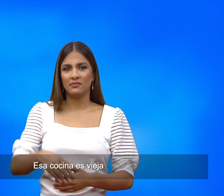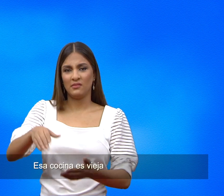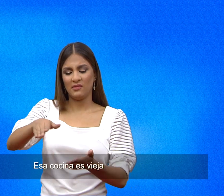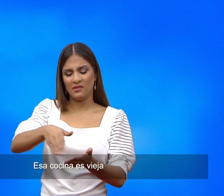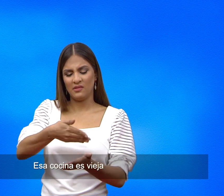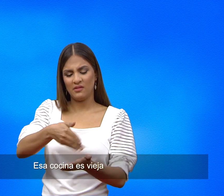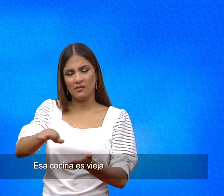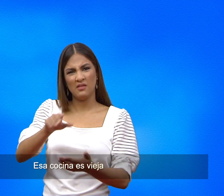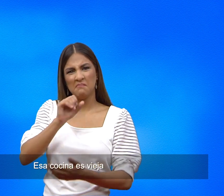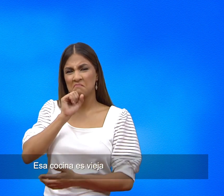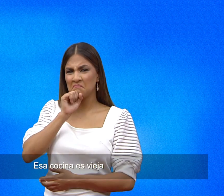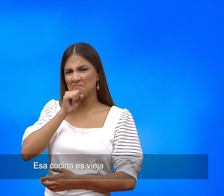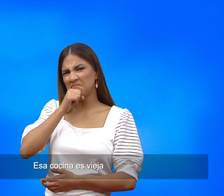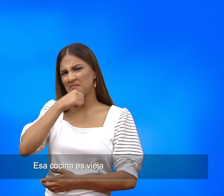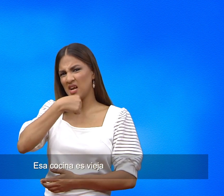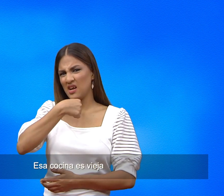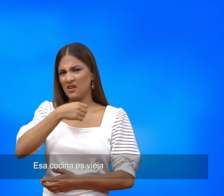esta cocina es vieja